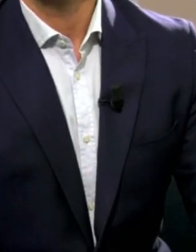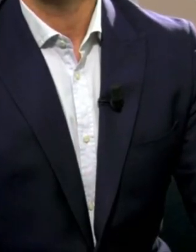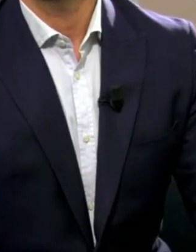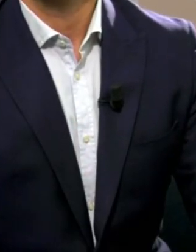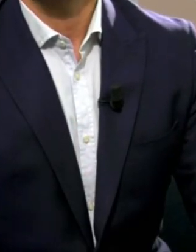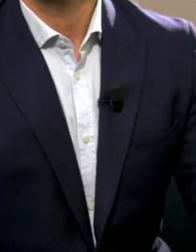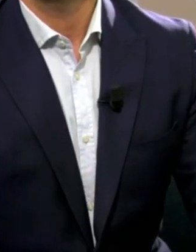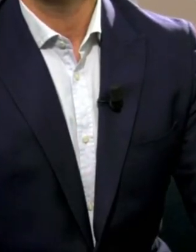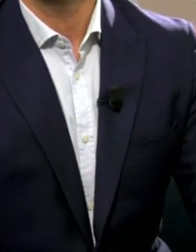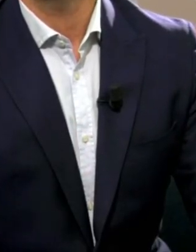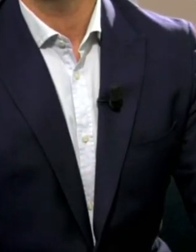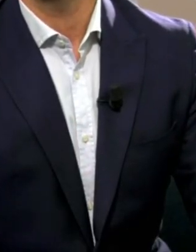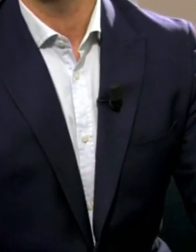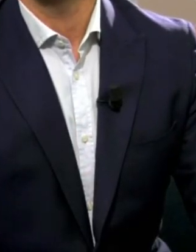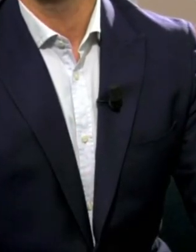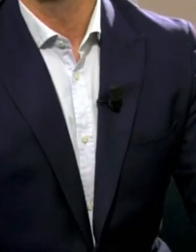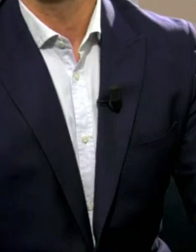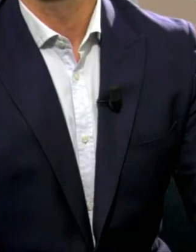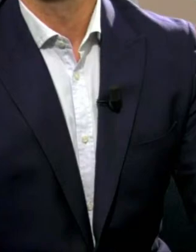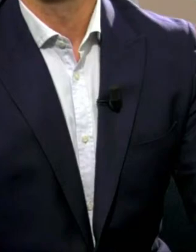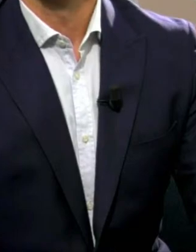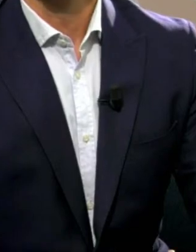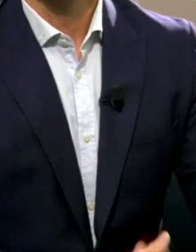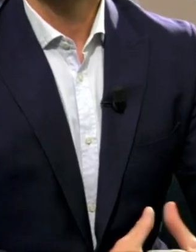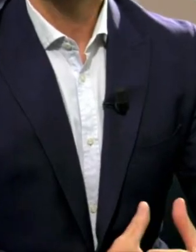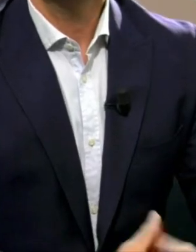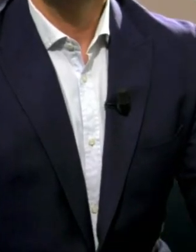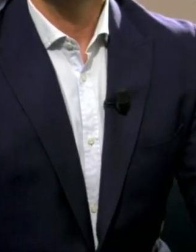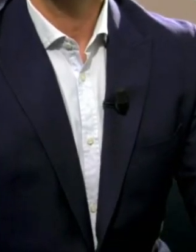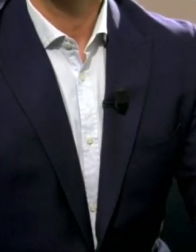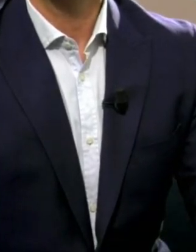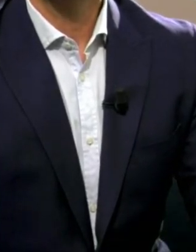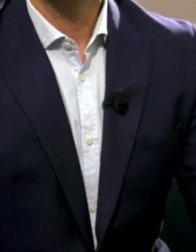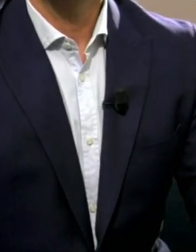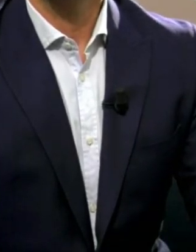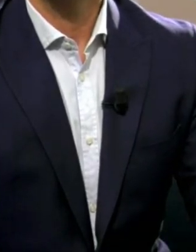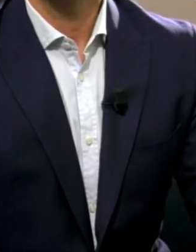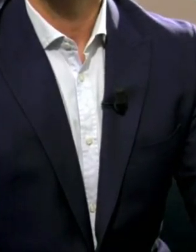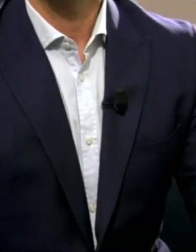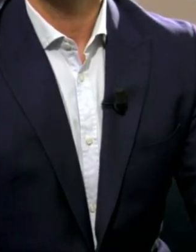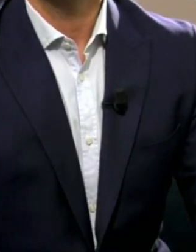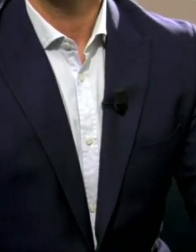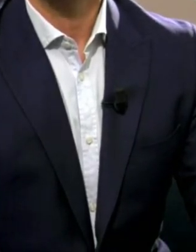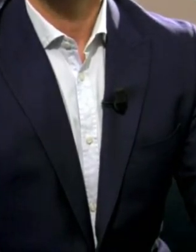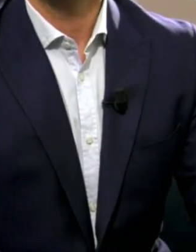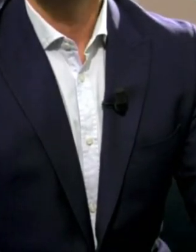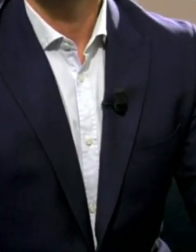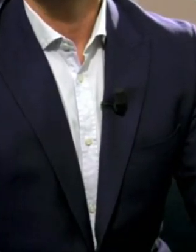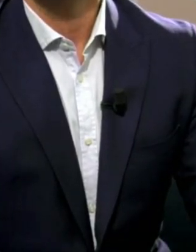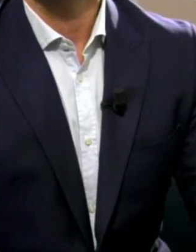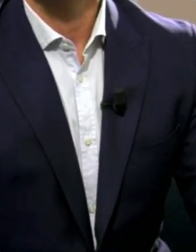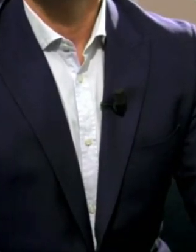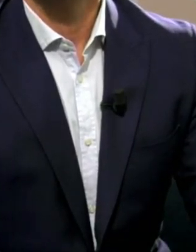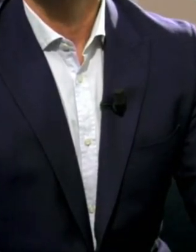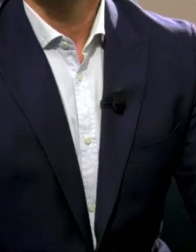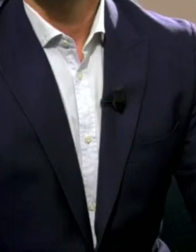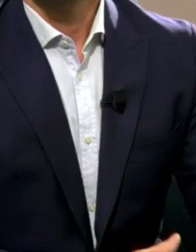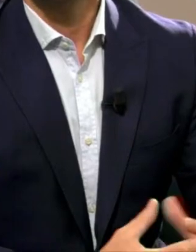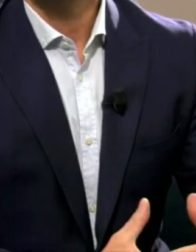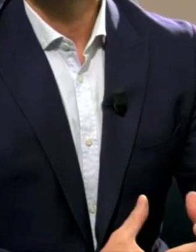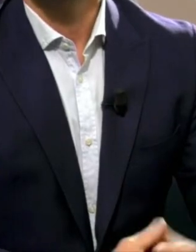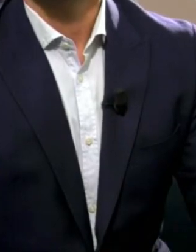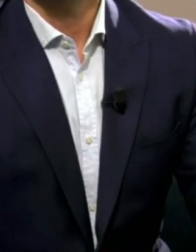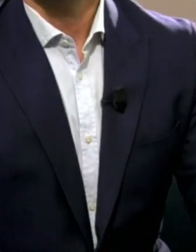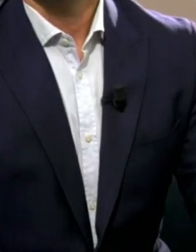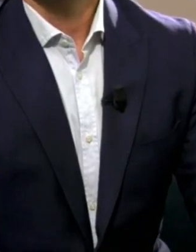next generation of cloud computing professionals. We look forward to continue working with the government and the people of Portugal,